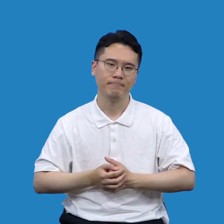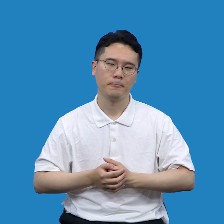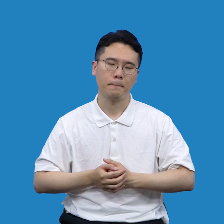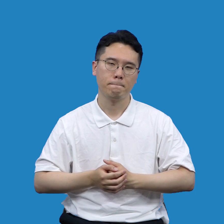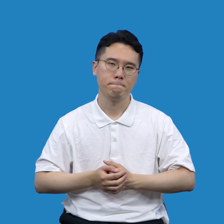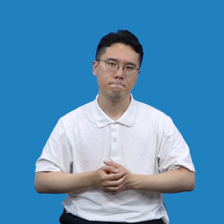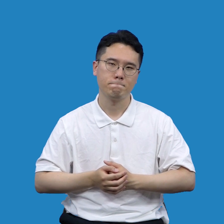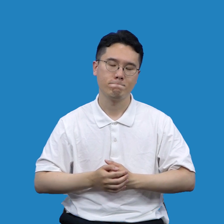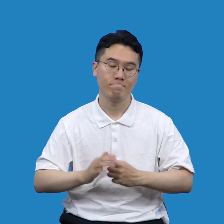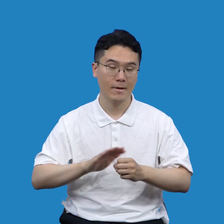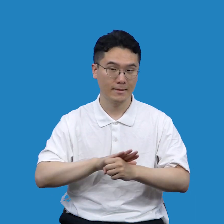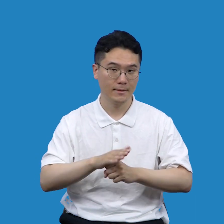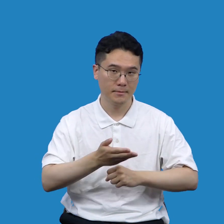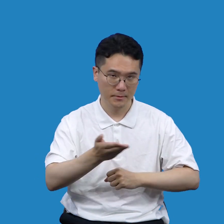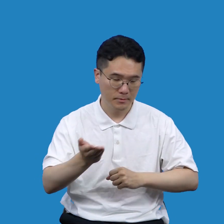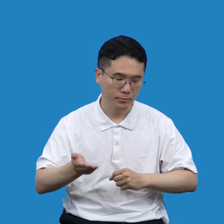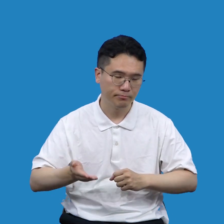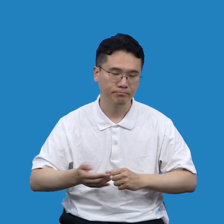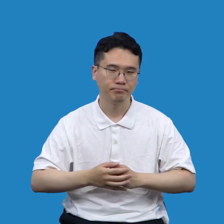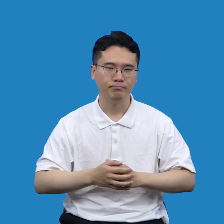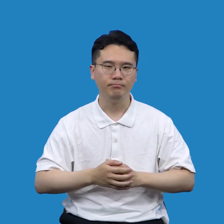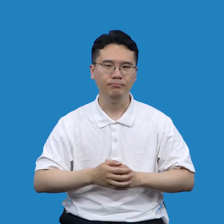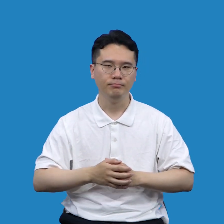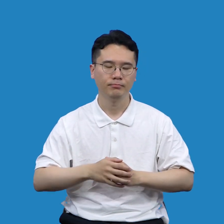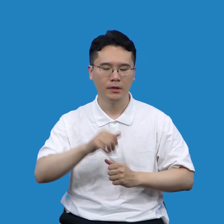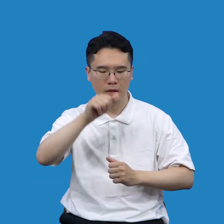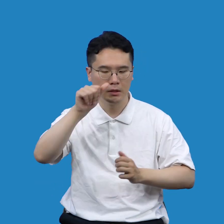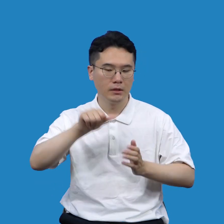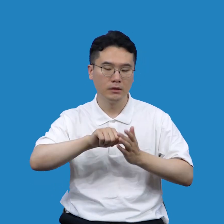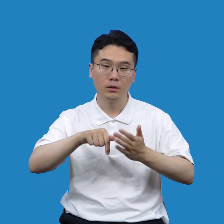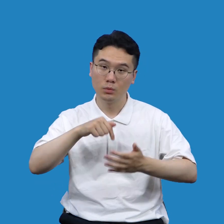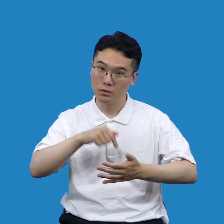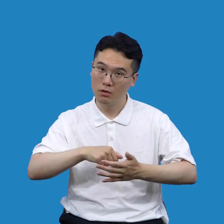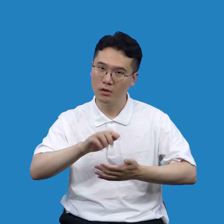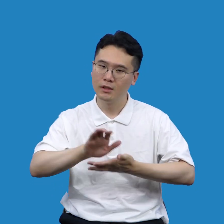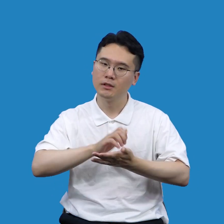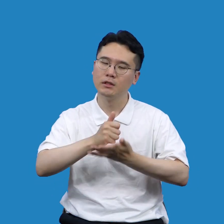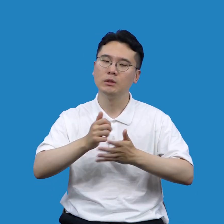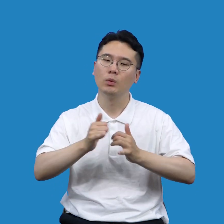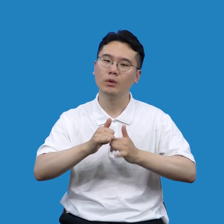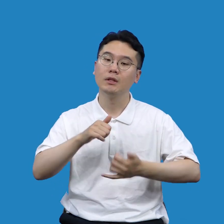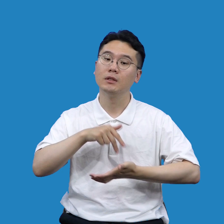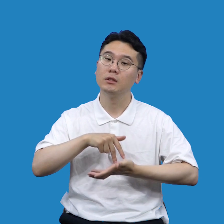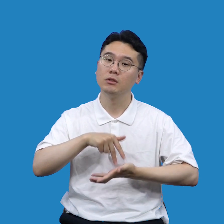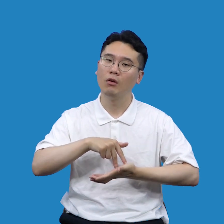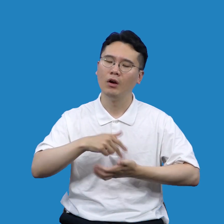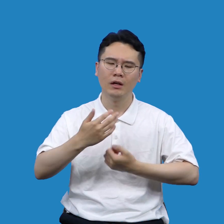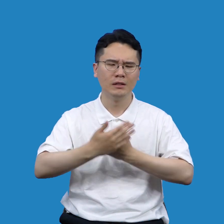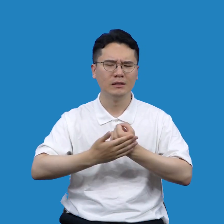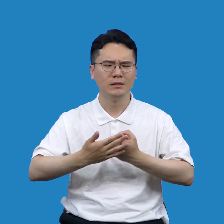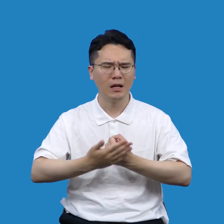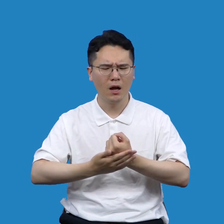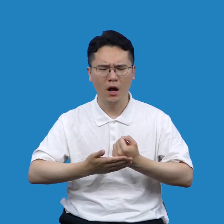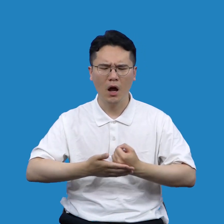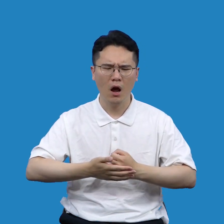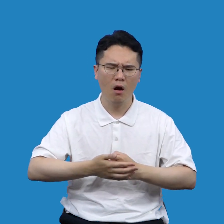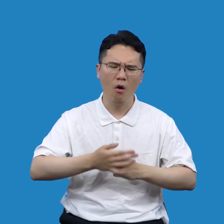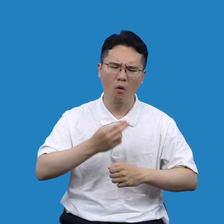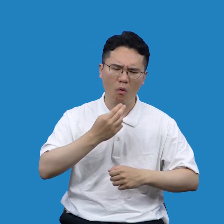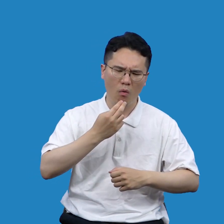그렇다면 사랑하는 여러분, 우리 인생 속에서 그리스도인들에게 있어서는 은혜 아닌 것이 하나도